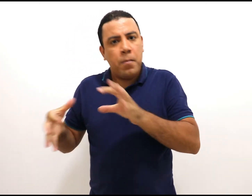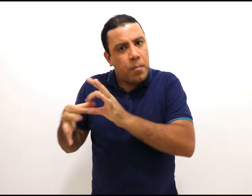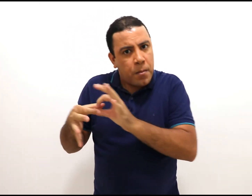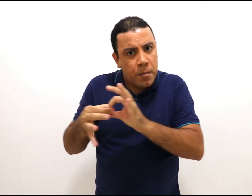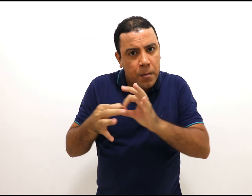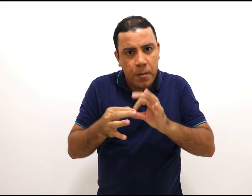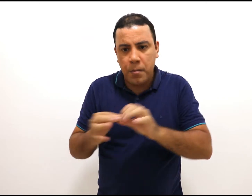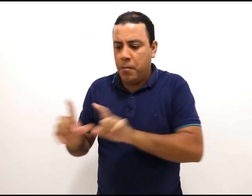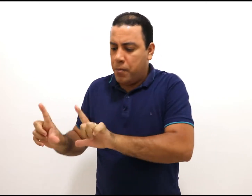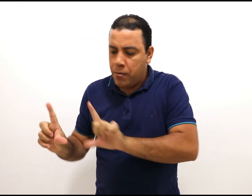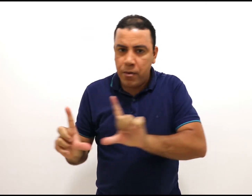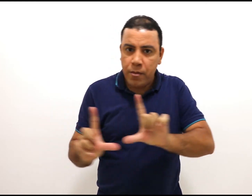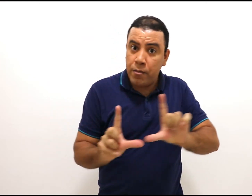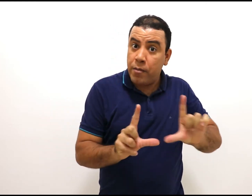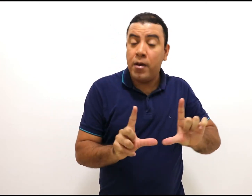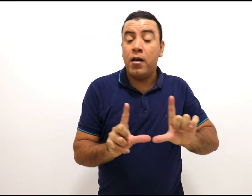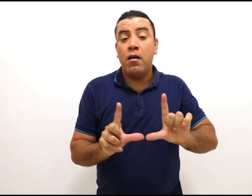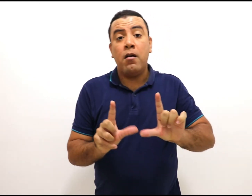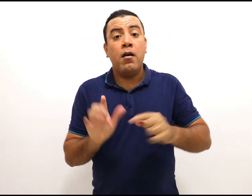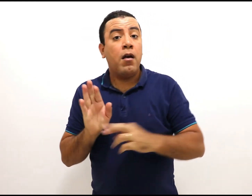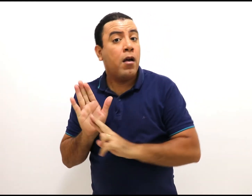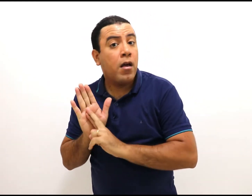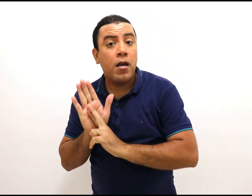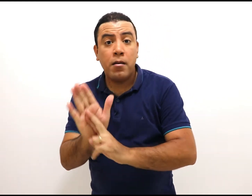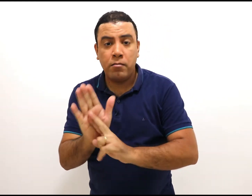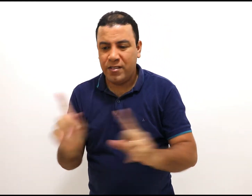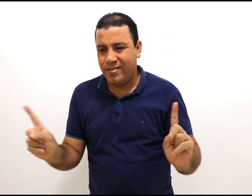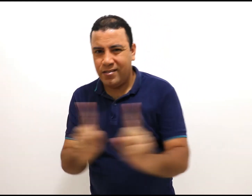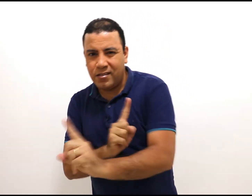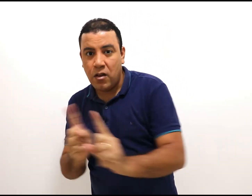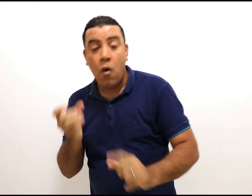figuras, representando situações ou interações.